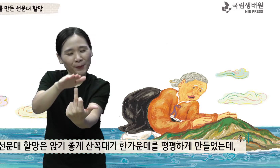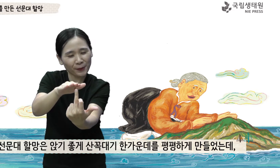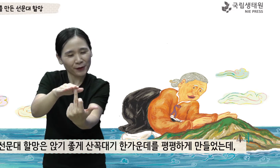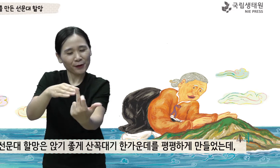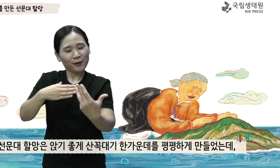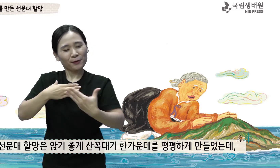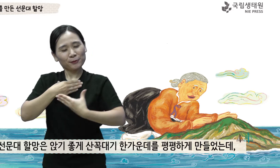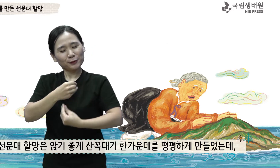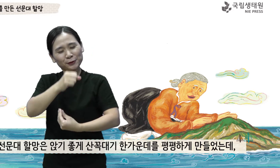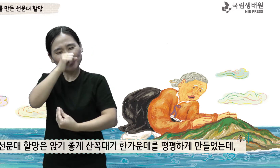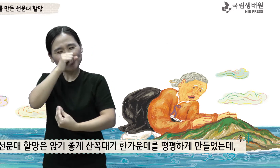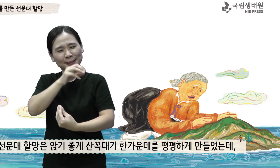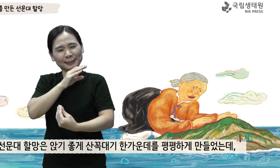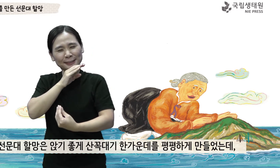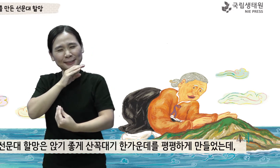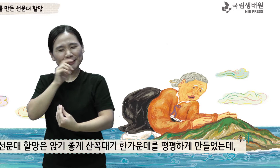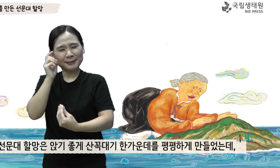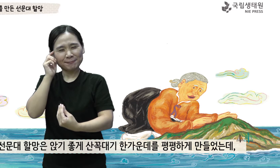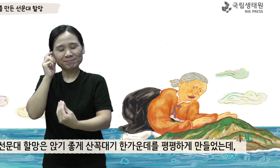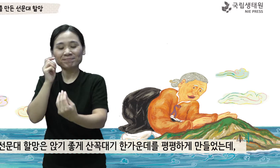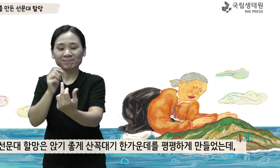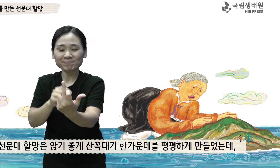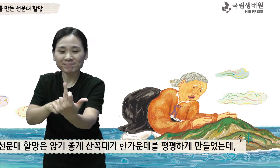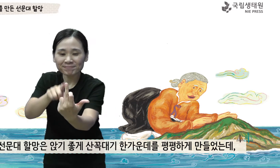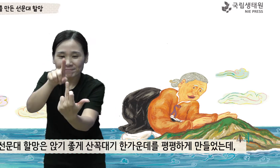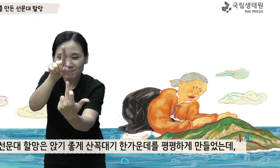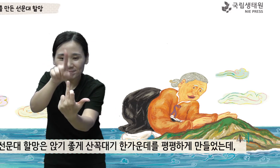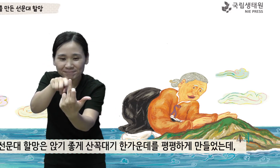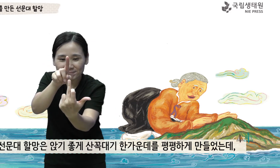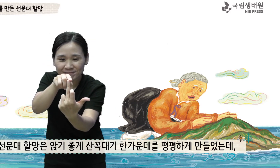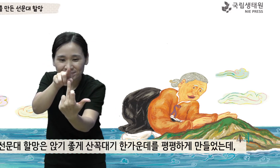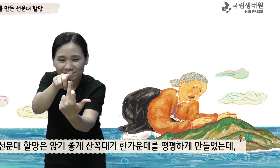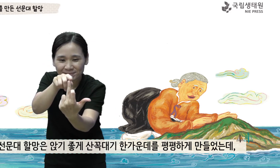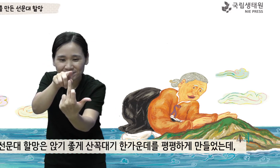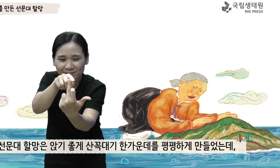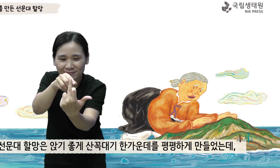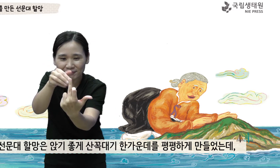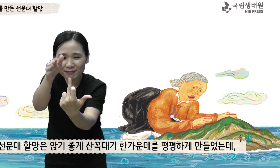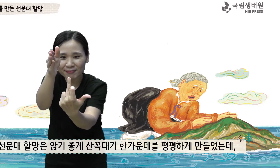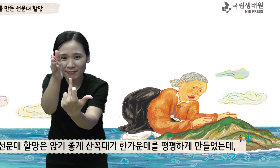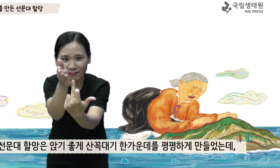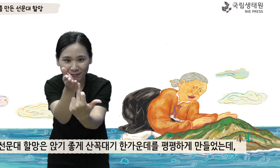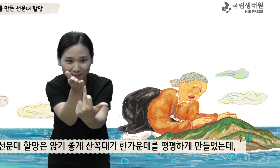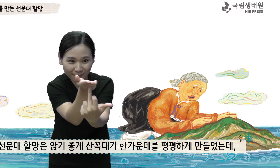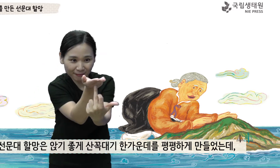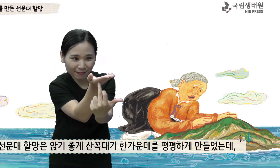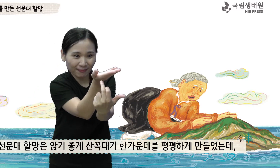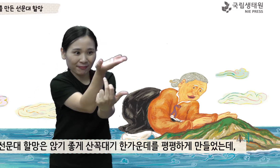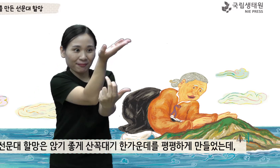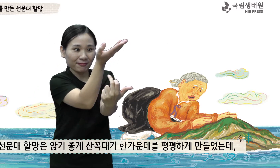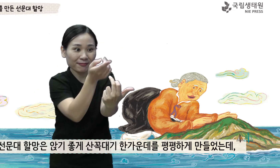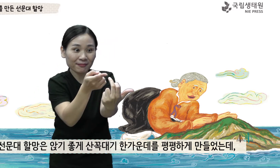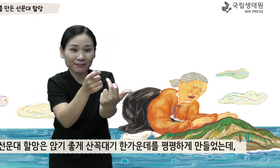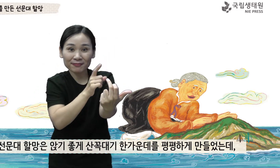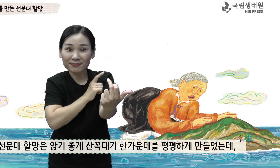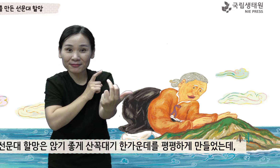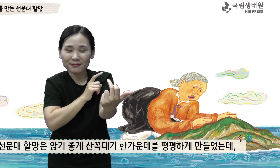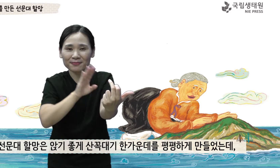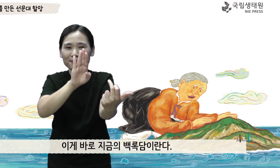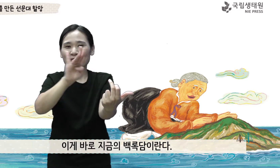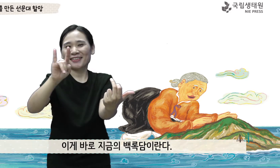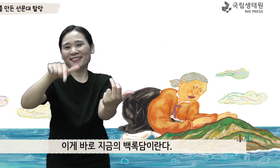섬문대 할망은 앉기 좋게 산 꼭대기 한가운데를 평평하게 만들었는데